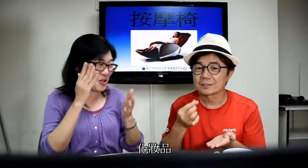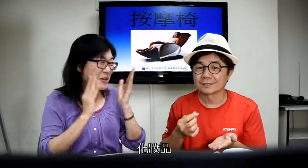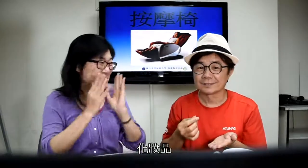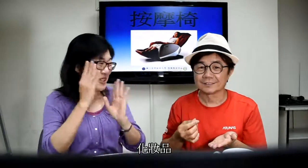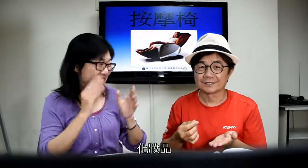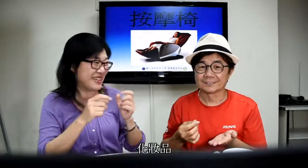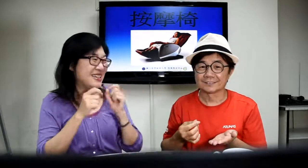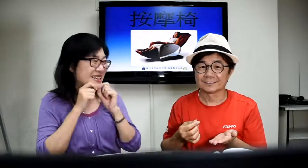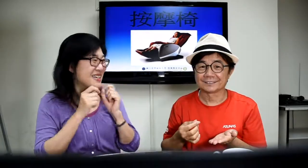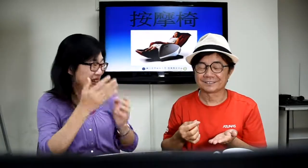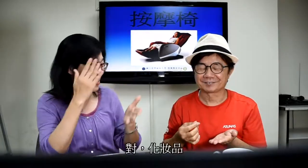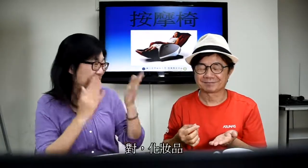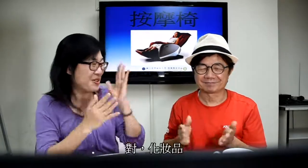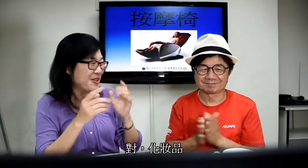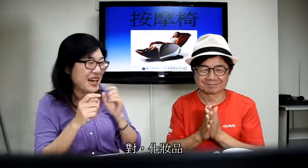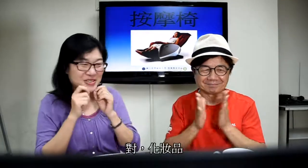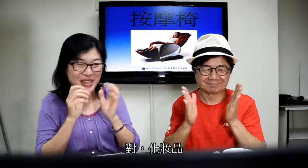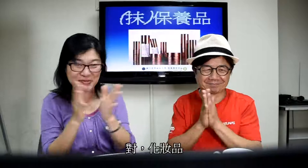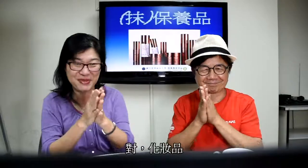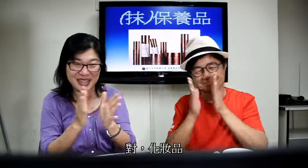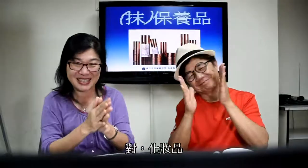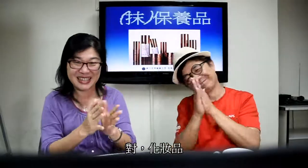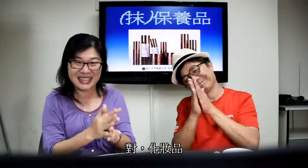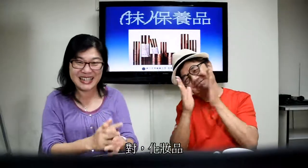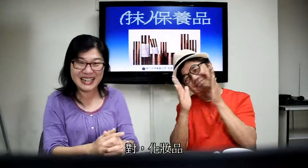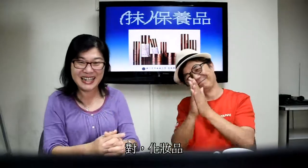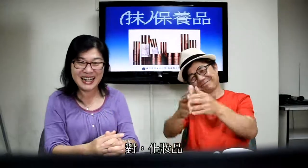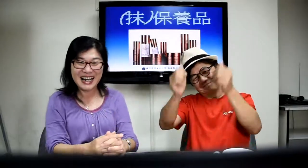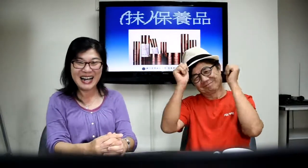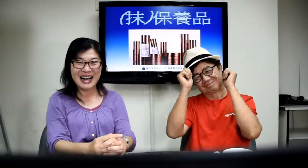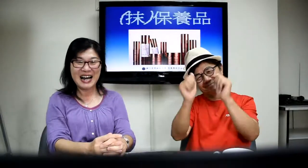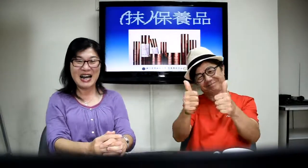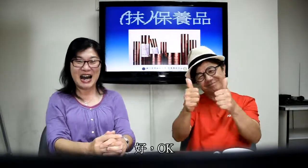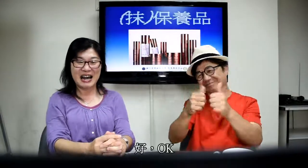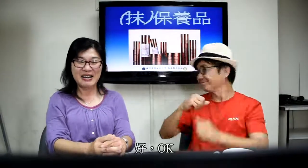妆品，对，化妆品。好 ，OK，